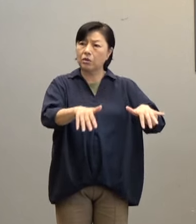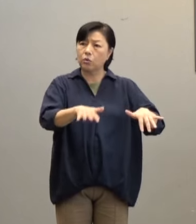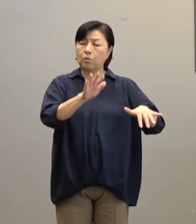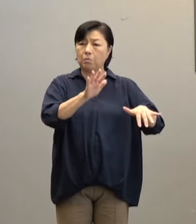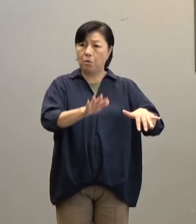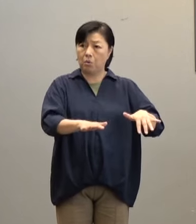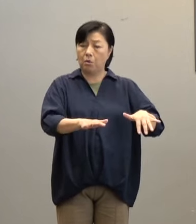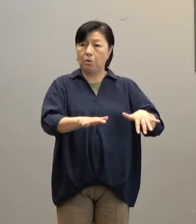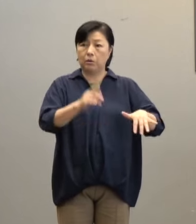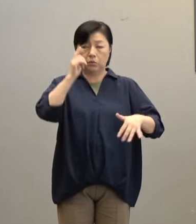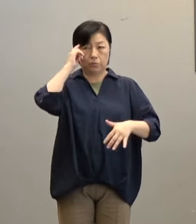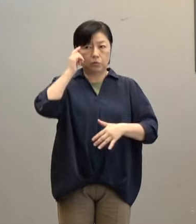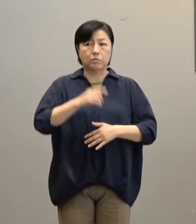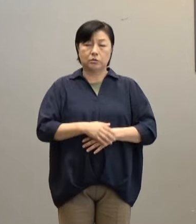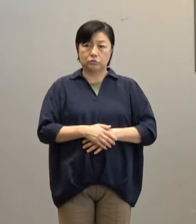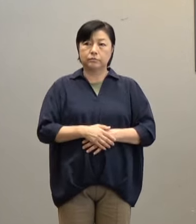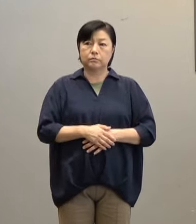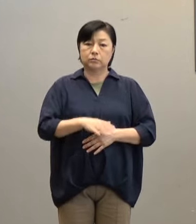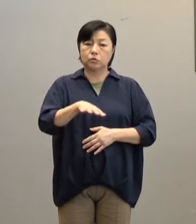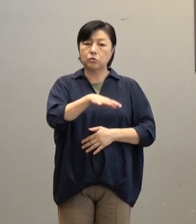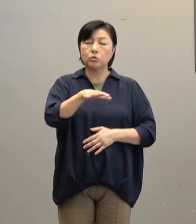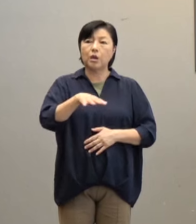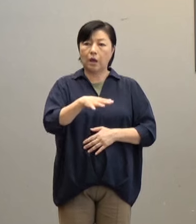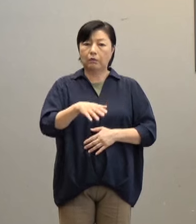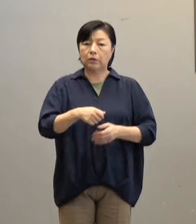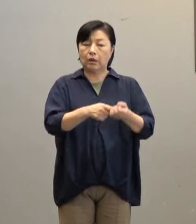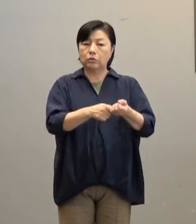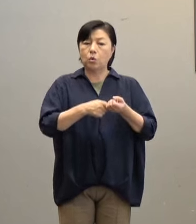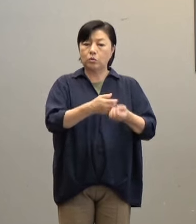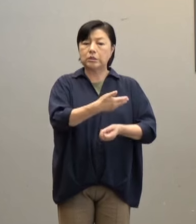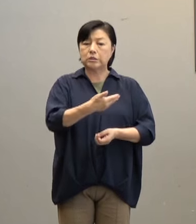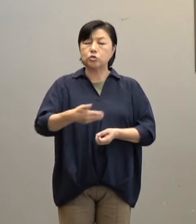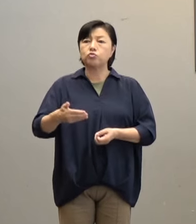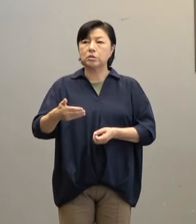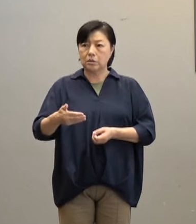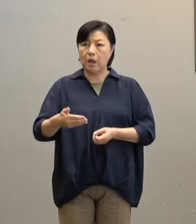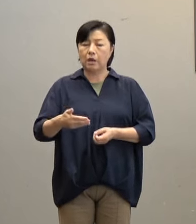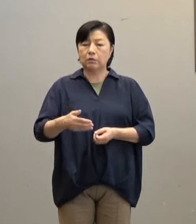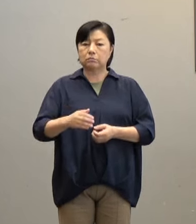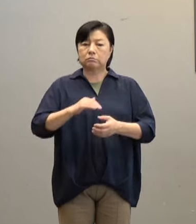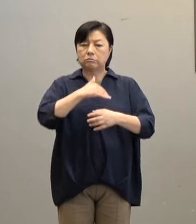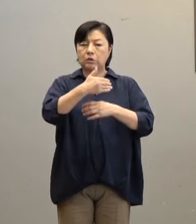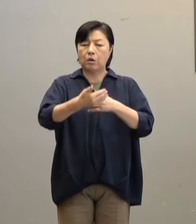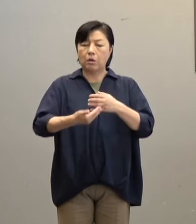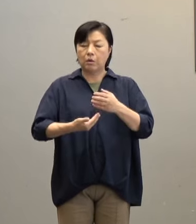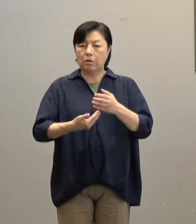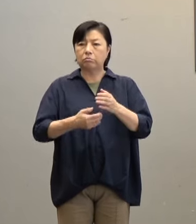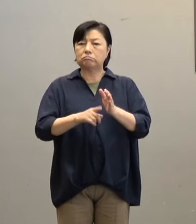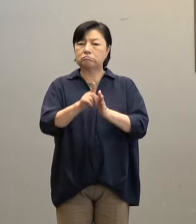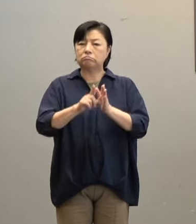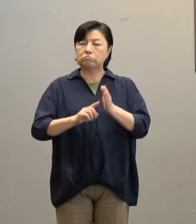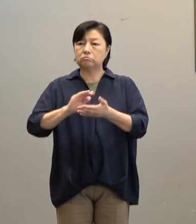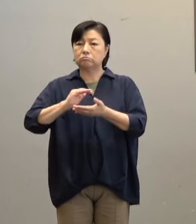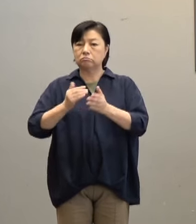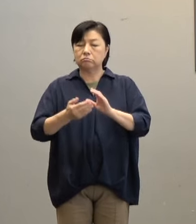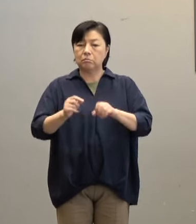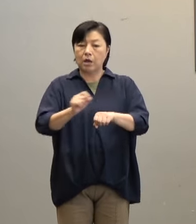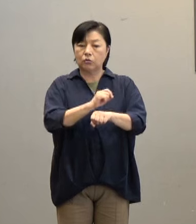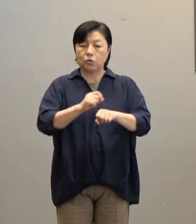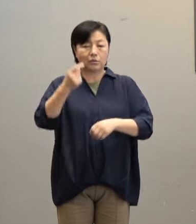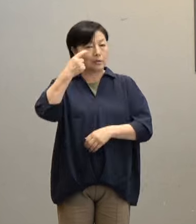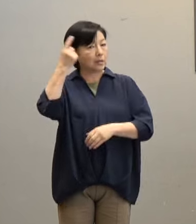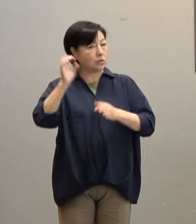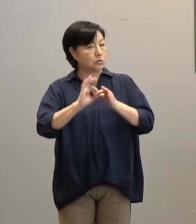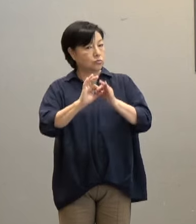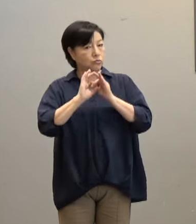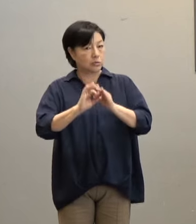ているところがあると思います。そのあたり、まあ、農林水産においてこう気候変動に対する施策について、まあ、特に梨について今回お